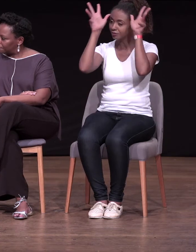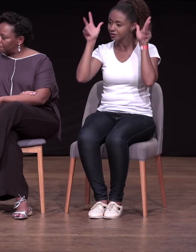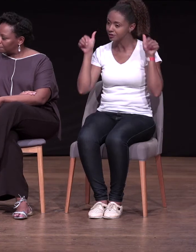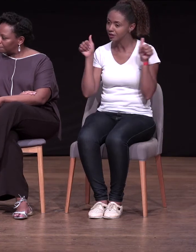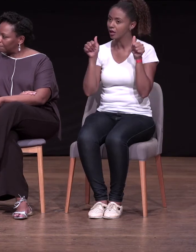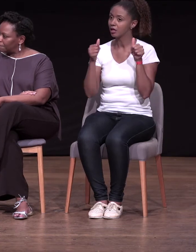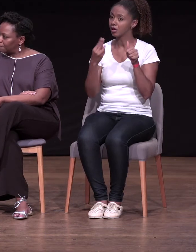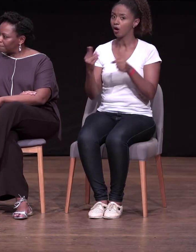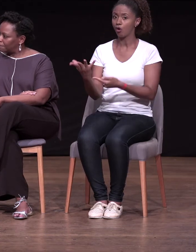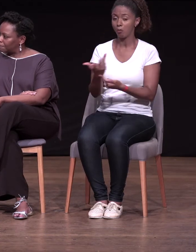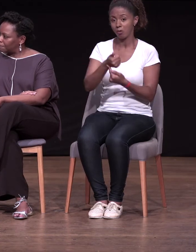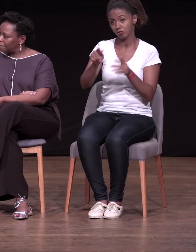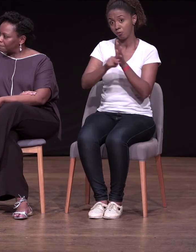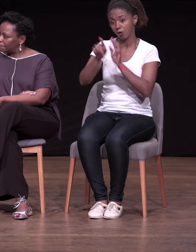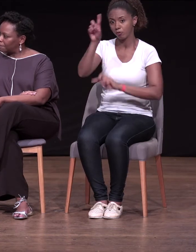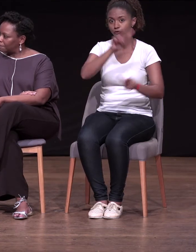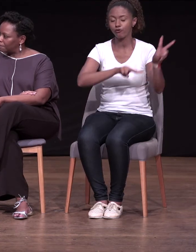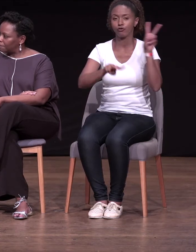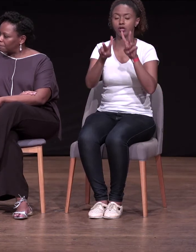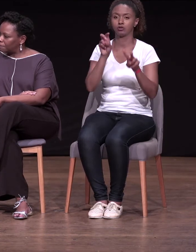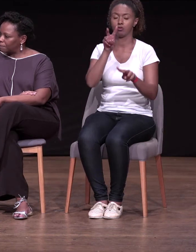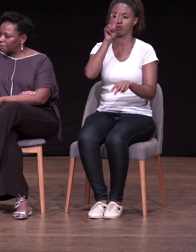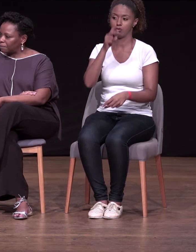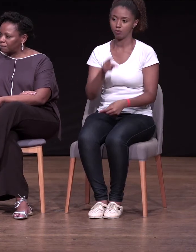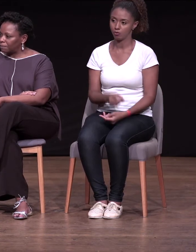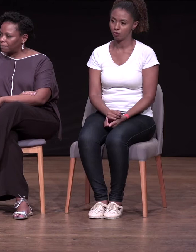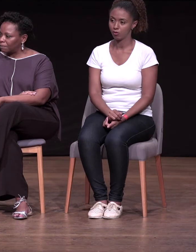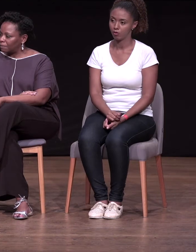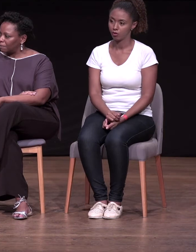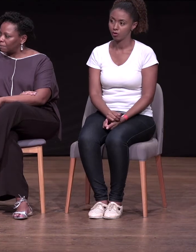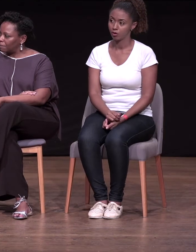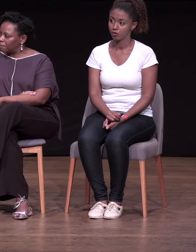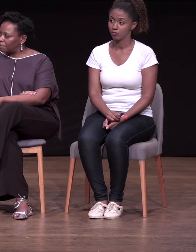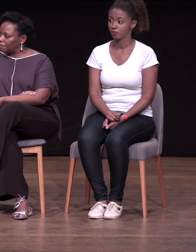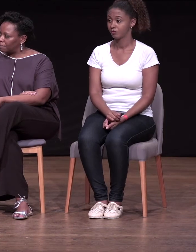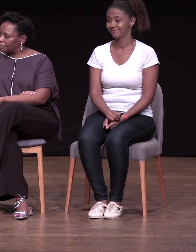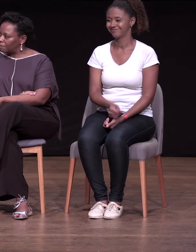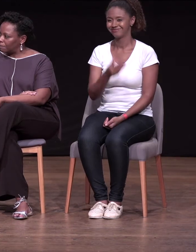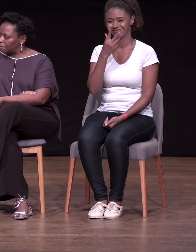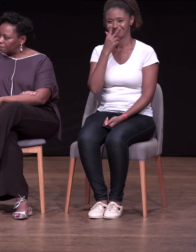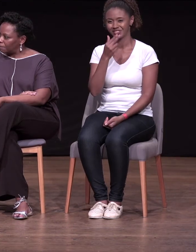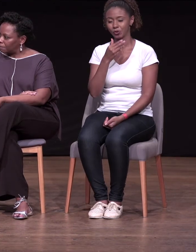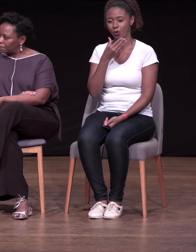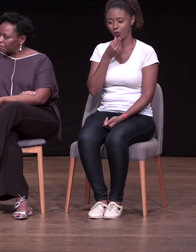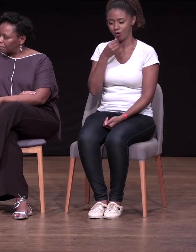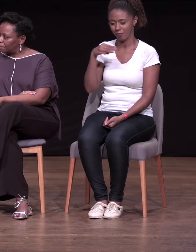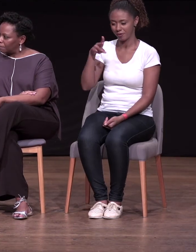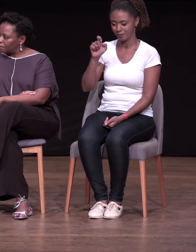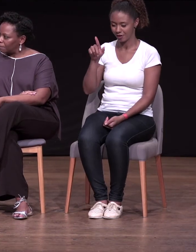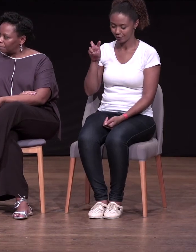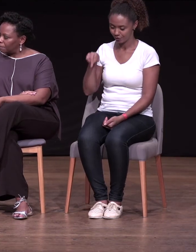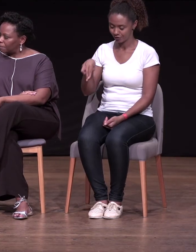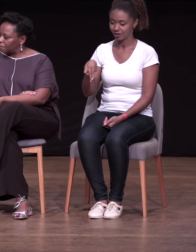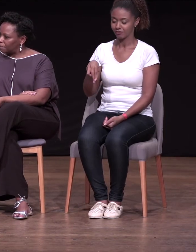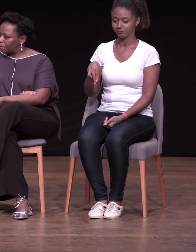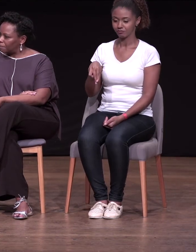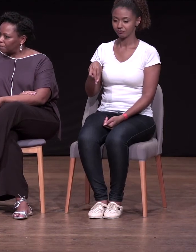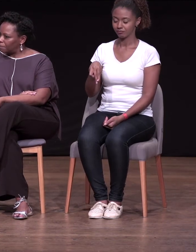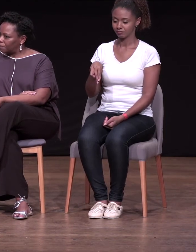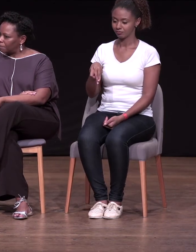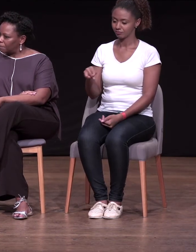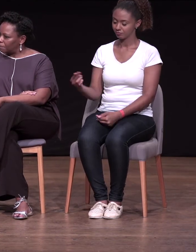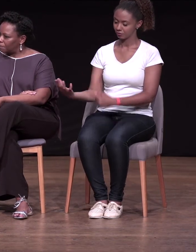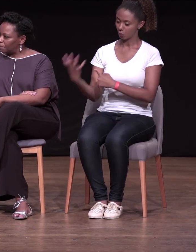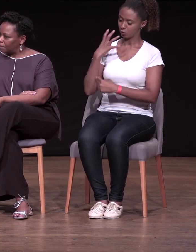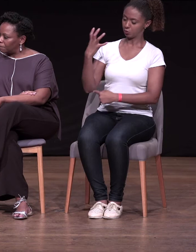né? Então, eu acho que a exposição como Melvin faz a gente olhar para a nossa produção e